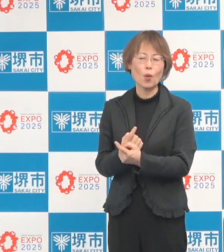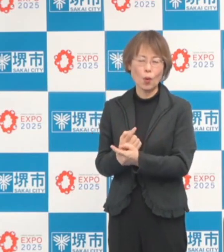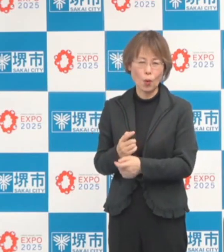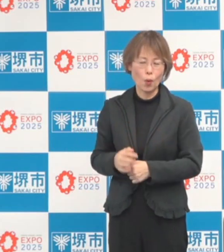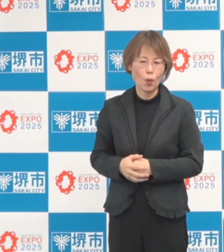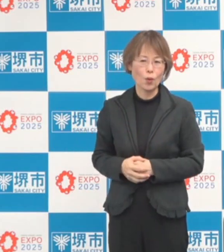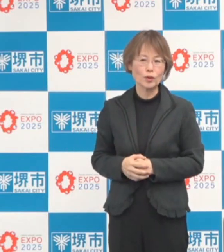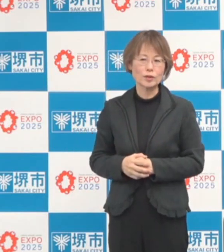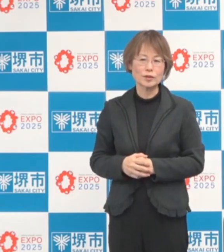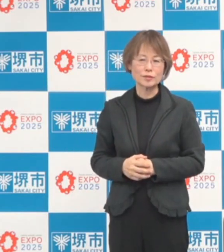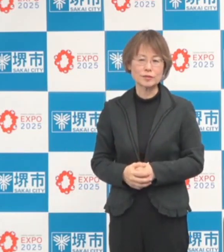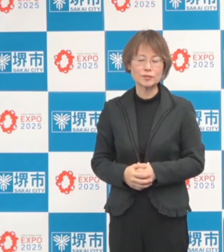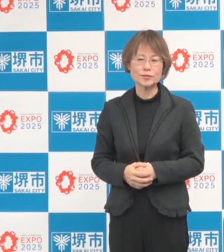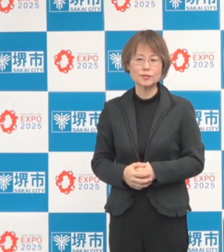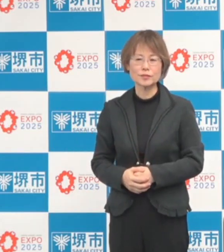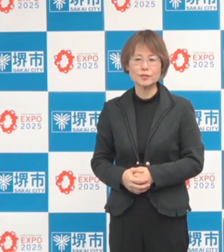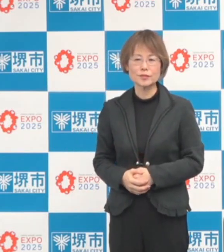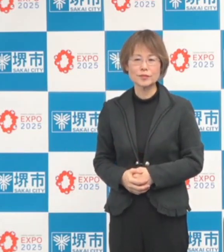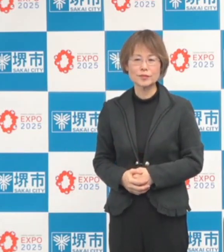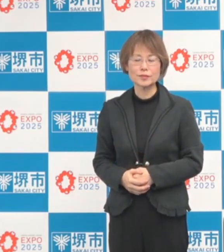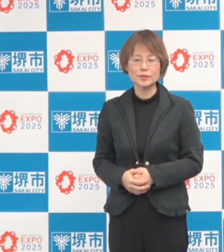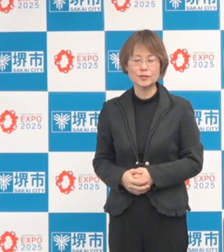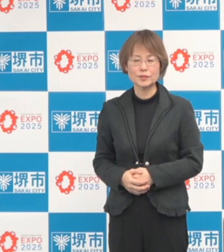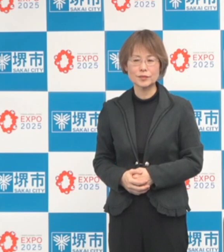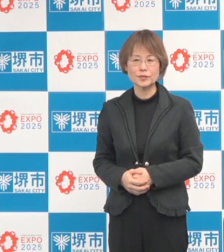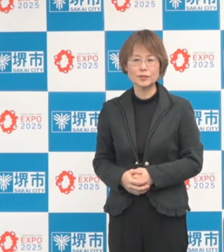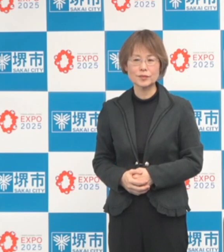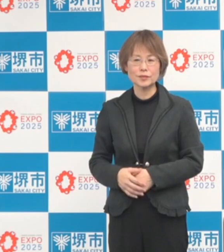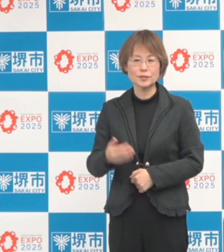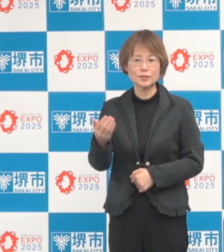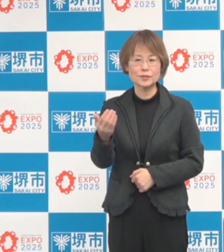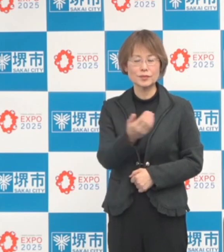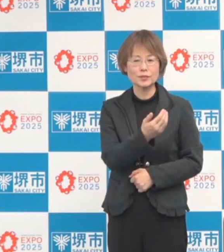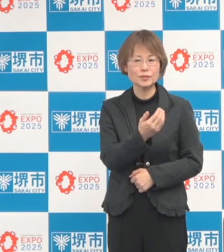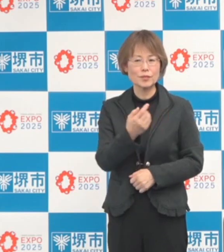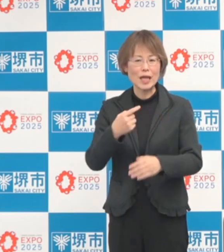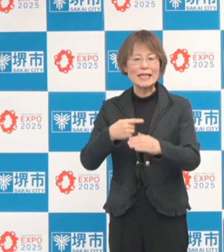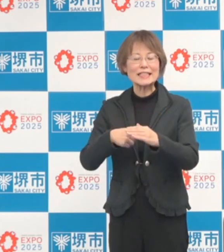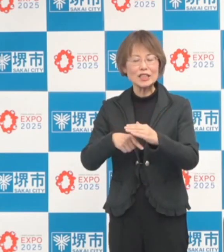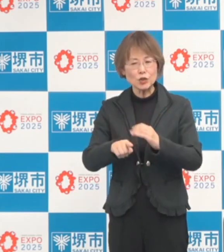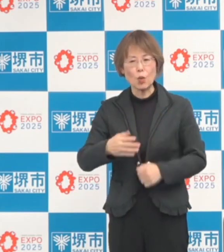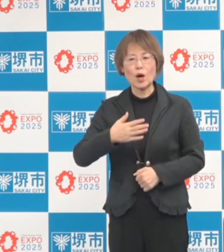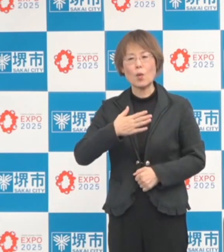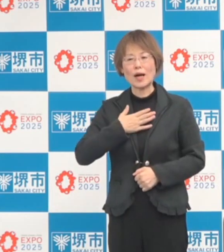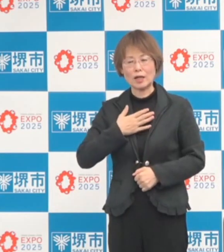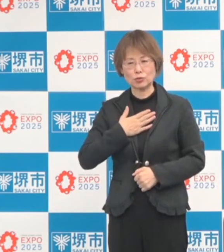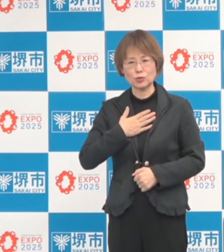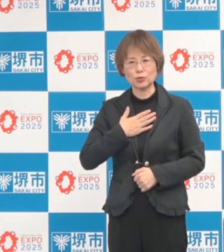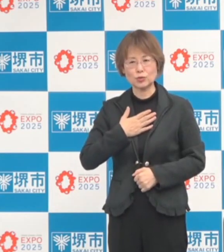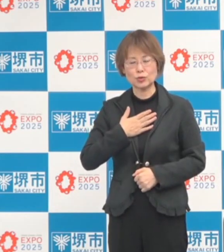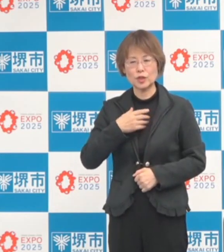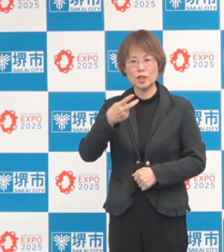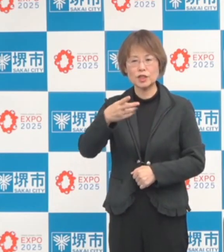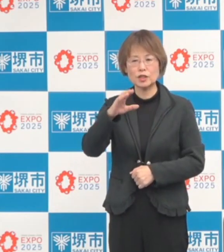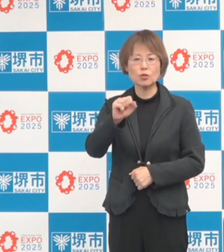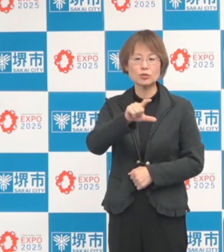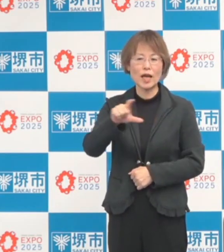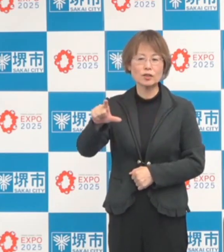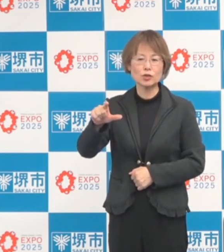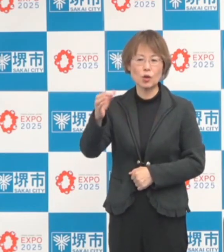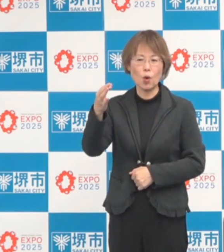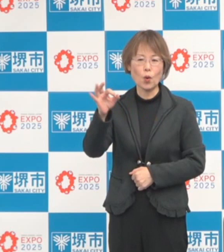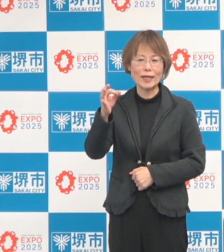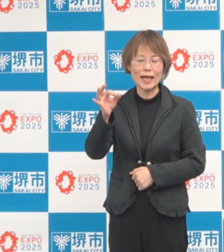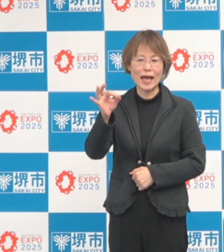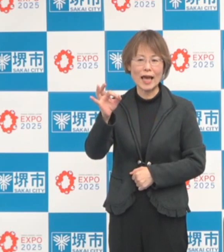進めたいと考えています。 意図はよくわかるんですけれども、2億円というお金を